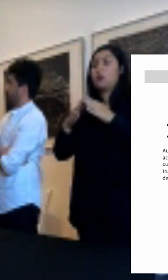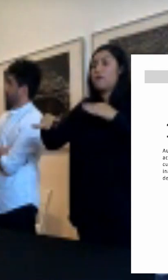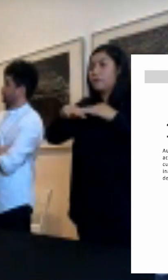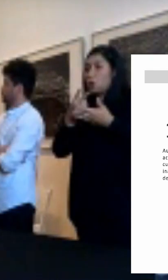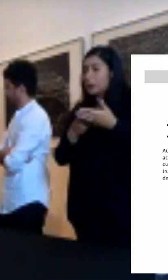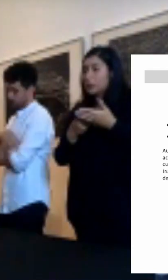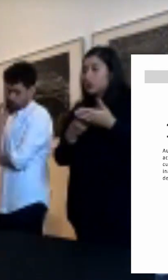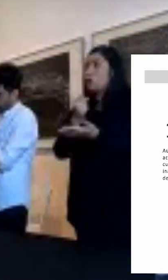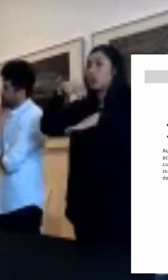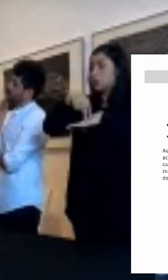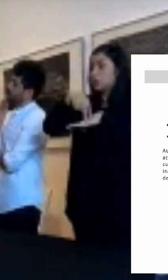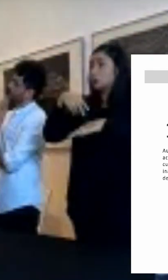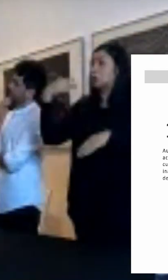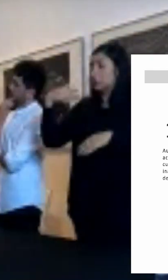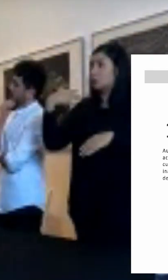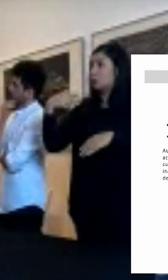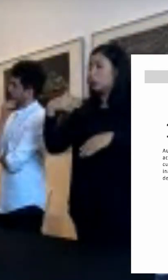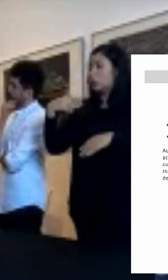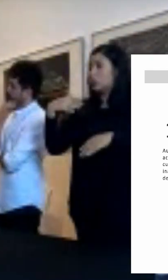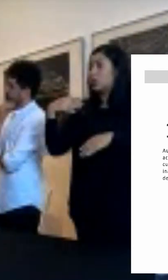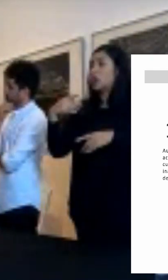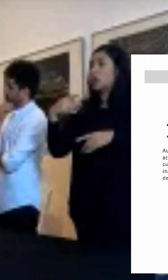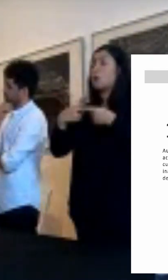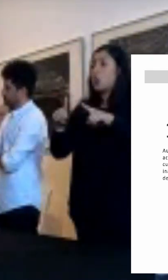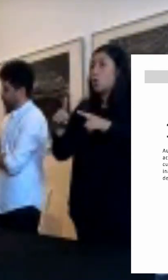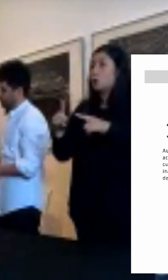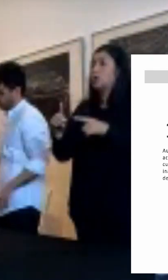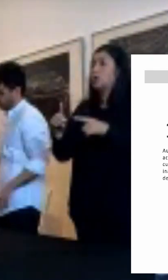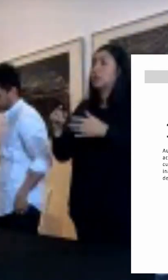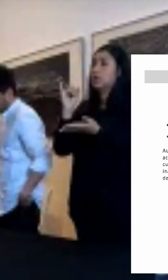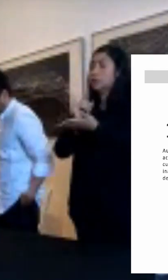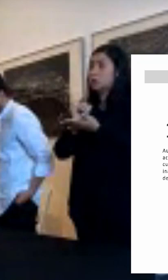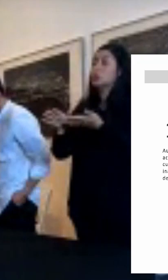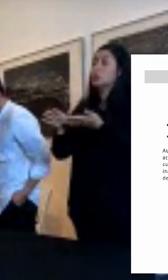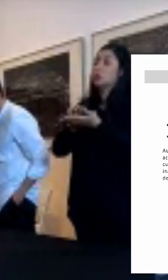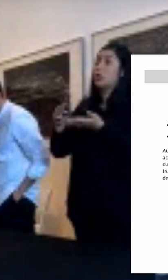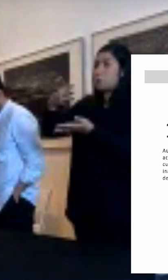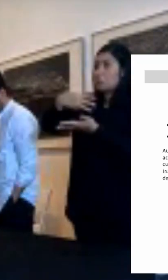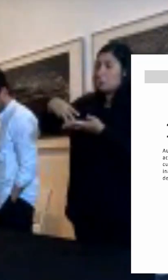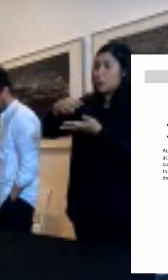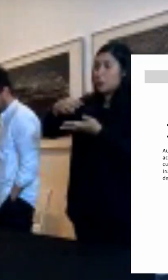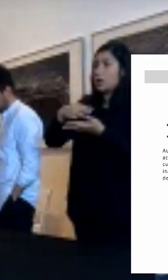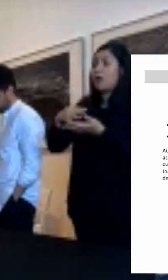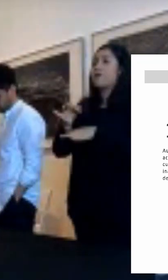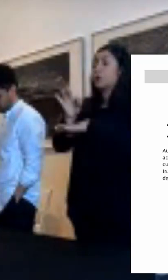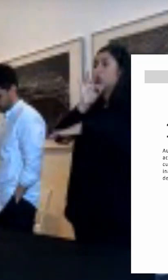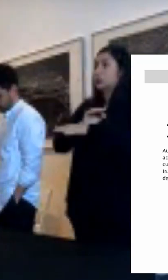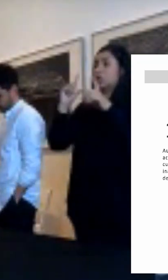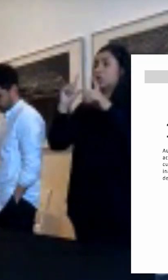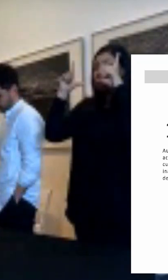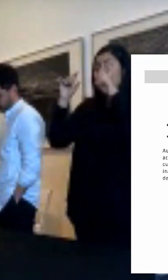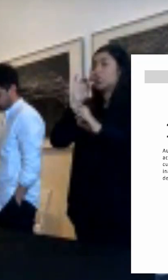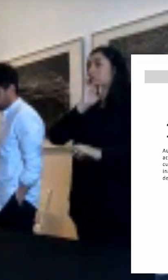vaya posicionando como un interlocutor válido para otras instituciones grandes como el municipio, como la Fundación Imagen